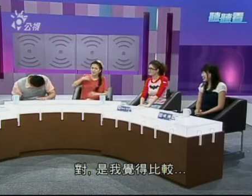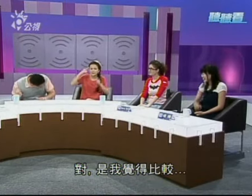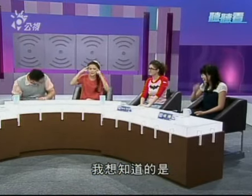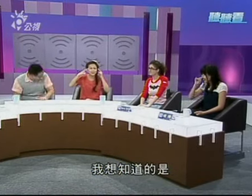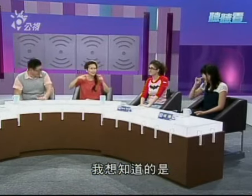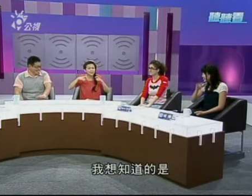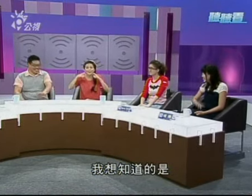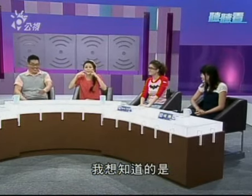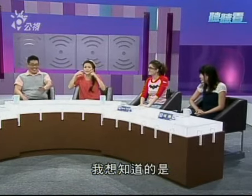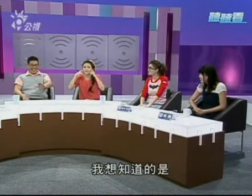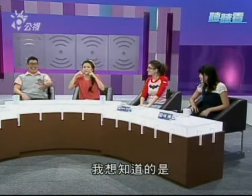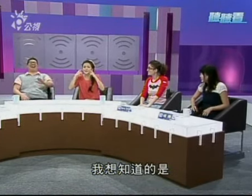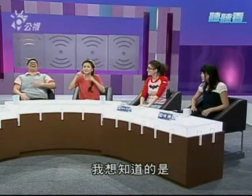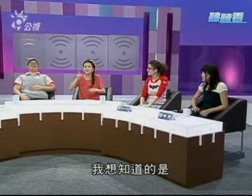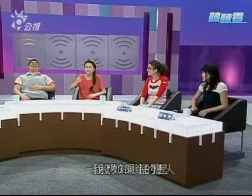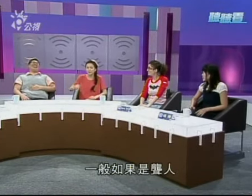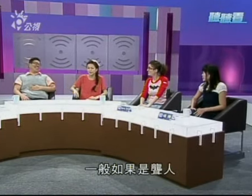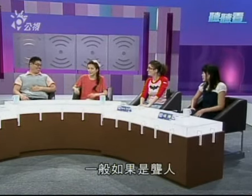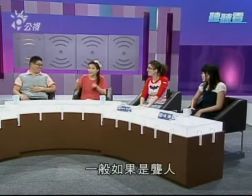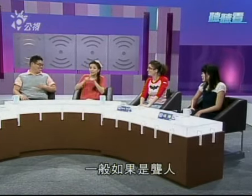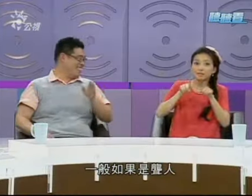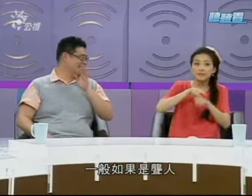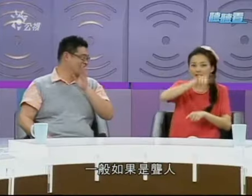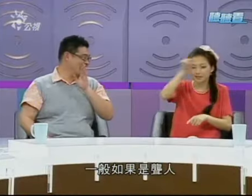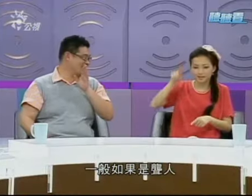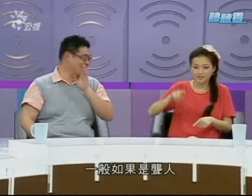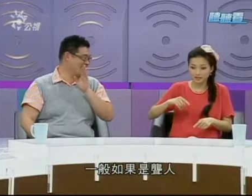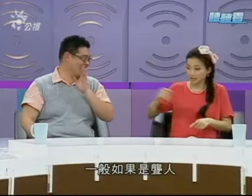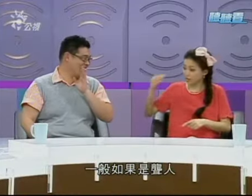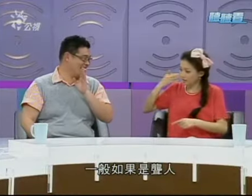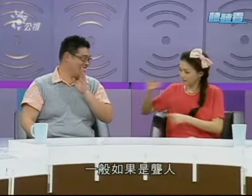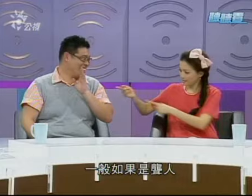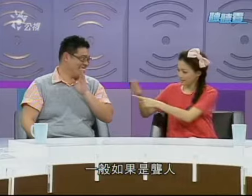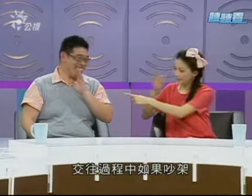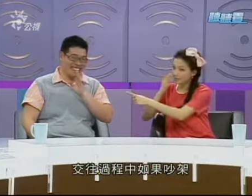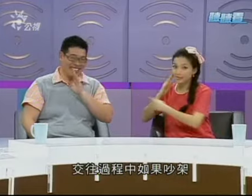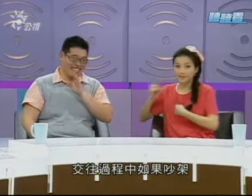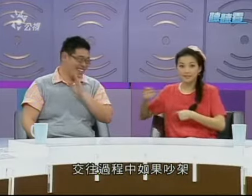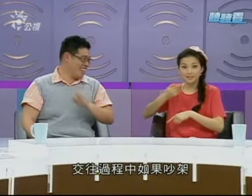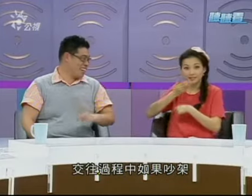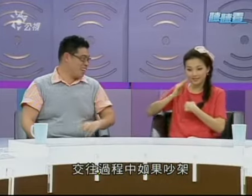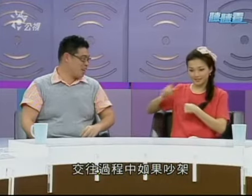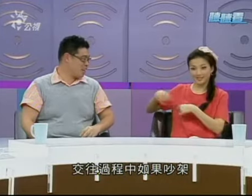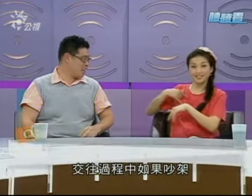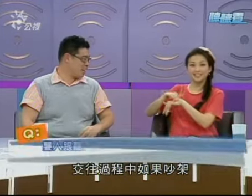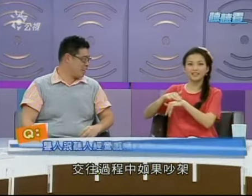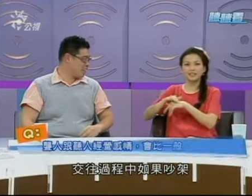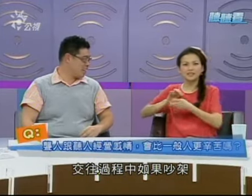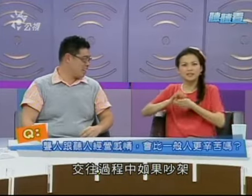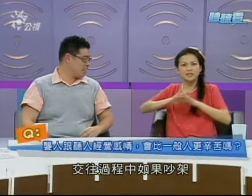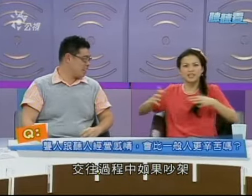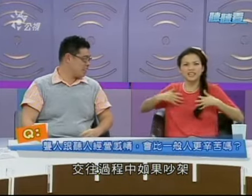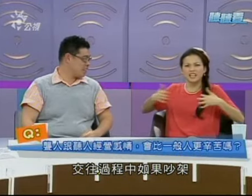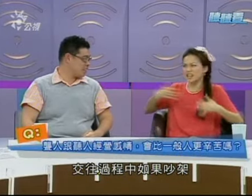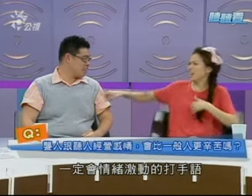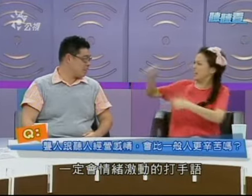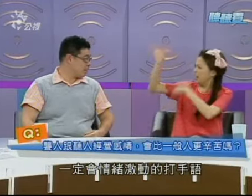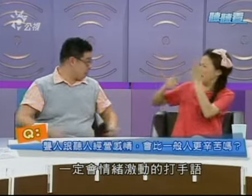我想知道的是一般如果是龙人交往过程中如果吵架哎呀 一定